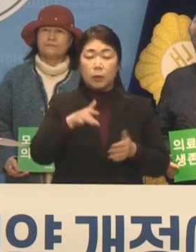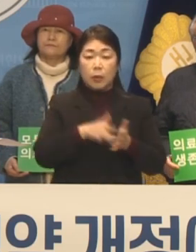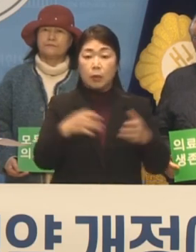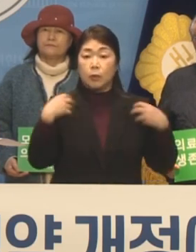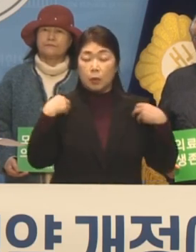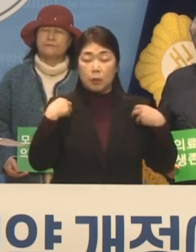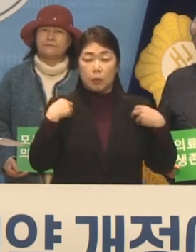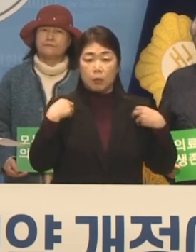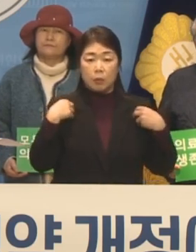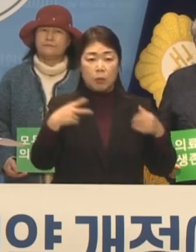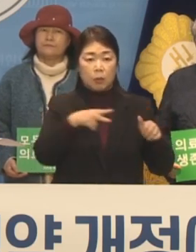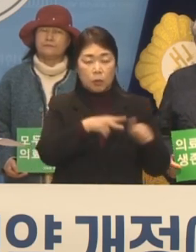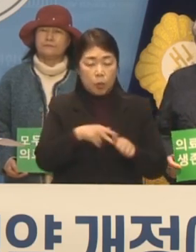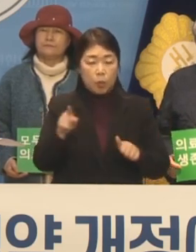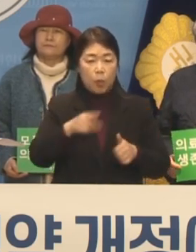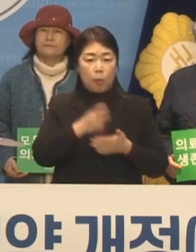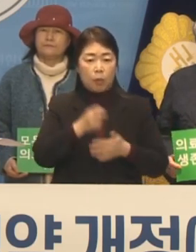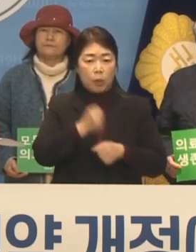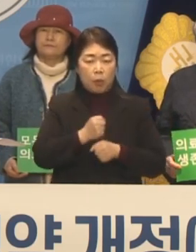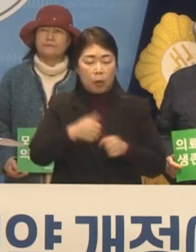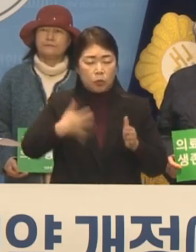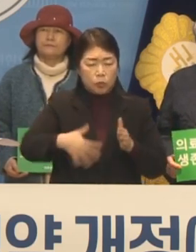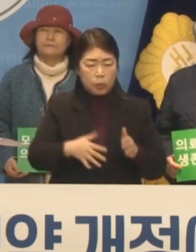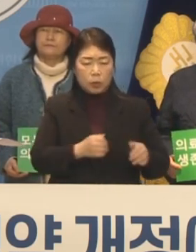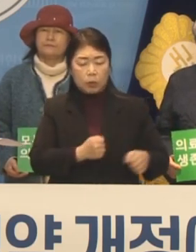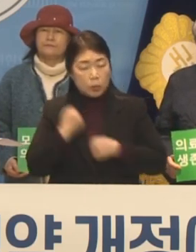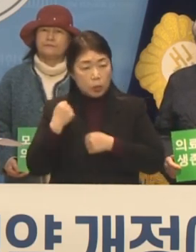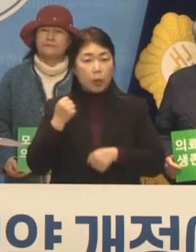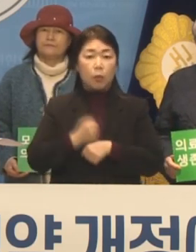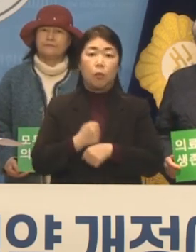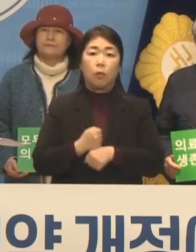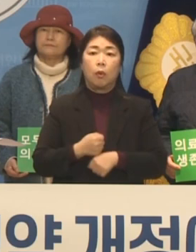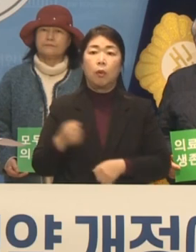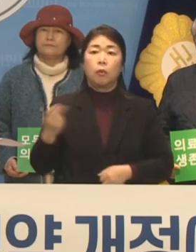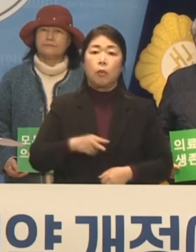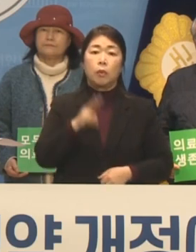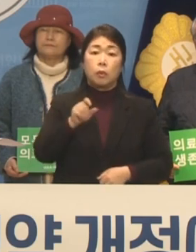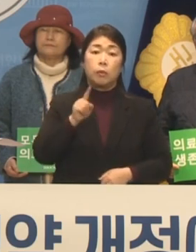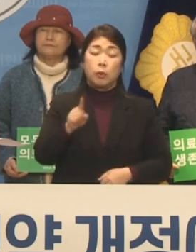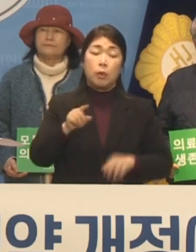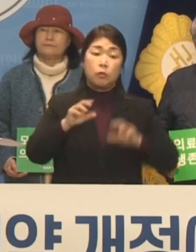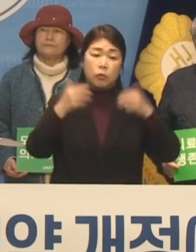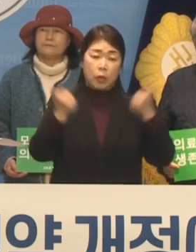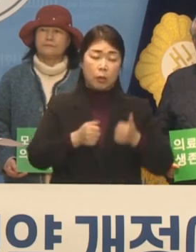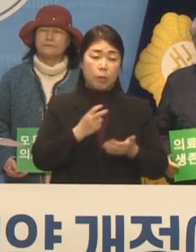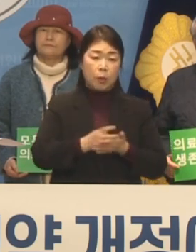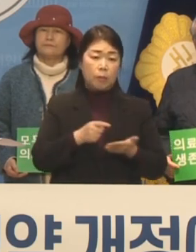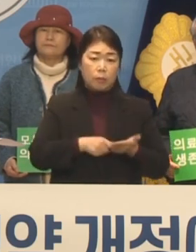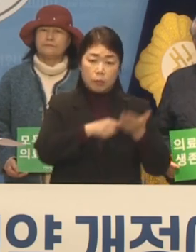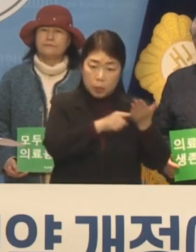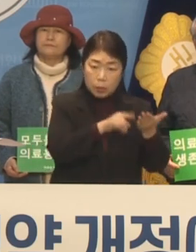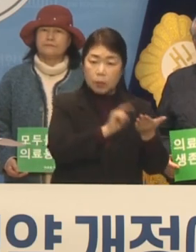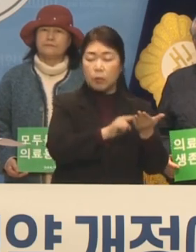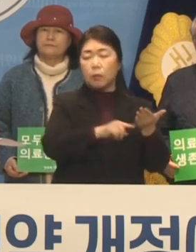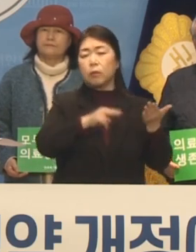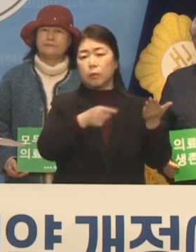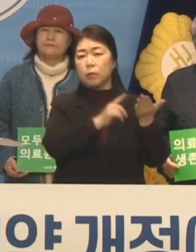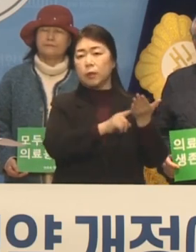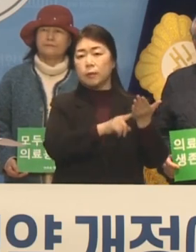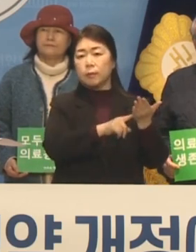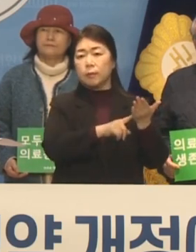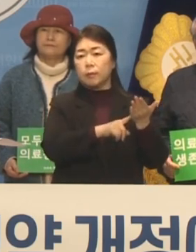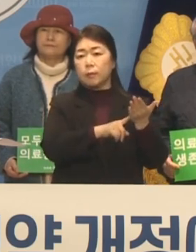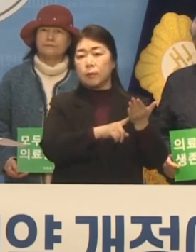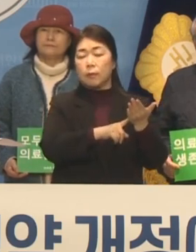하지 않았고 그에 대하여 21대 국회에서 발의된 법안조차도